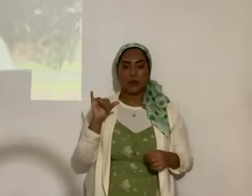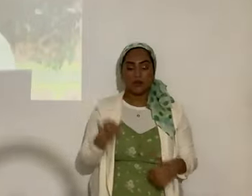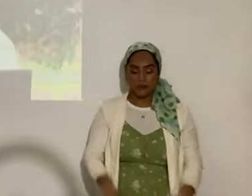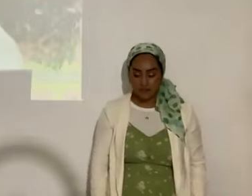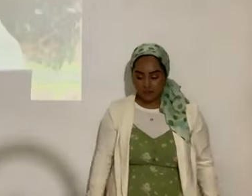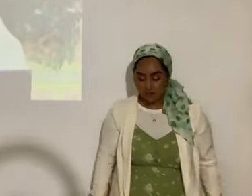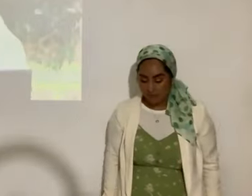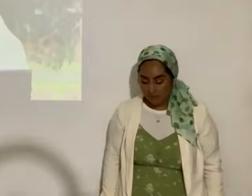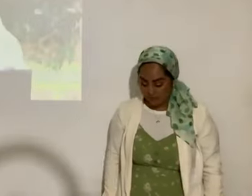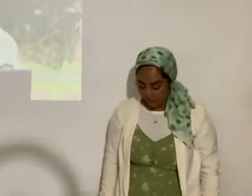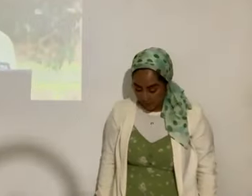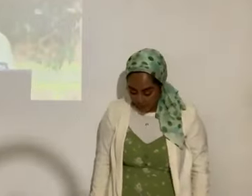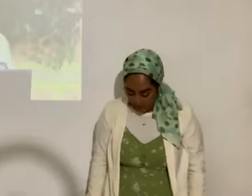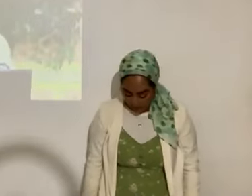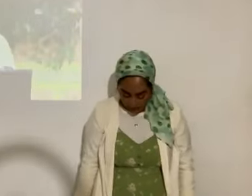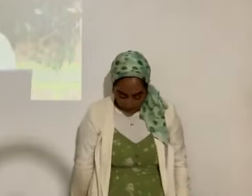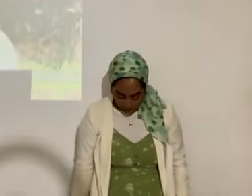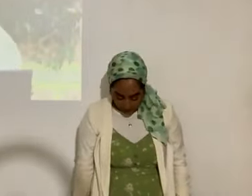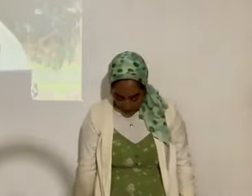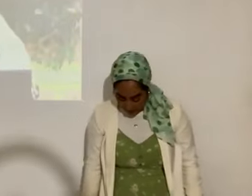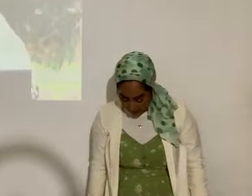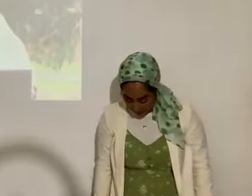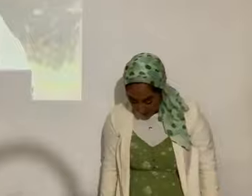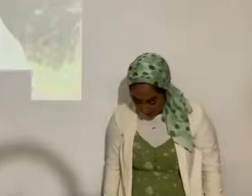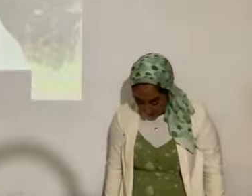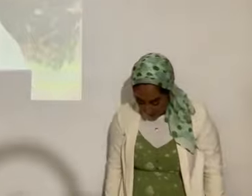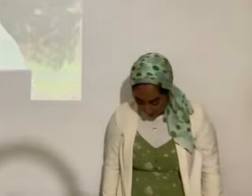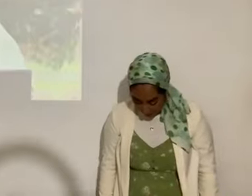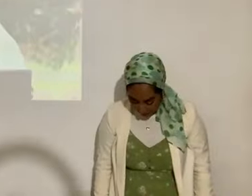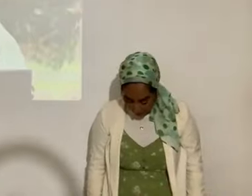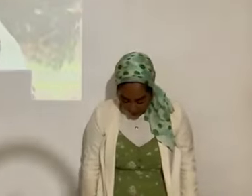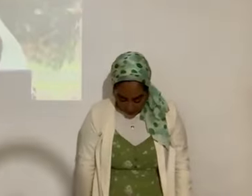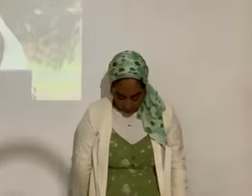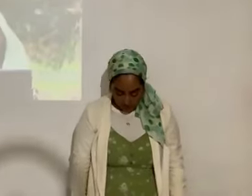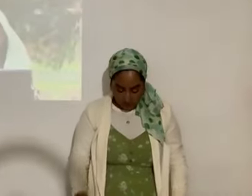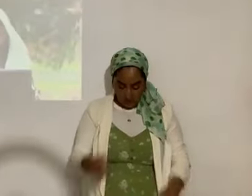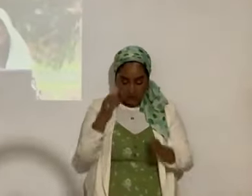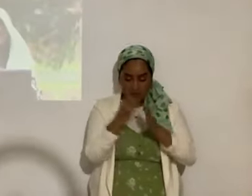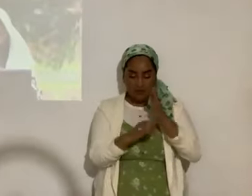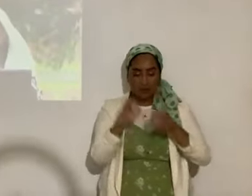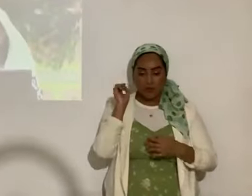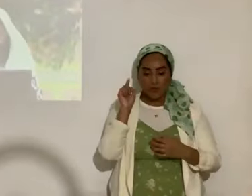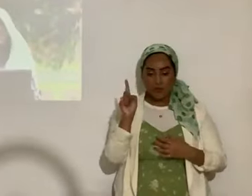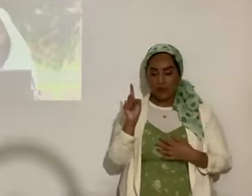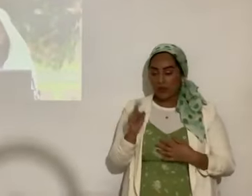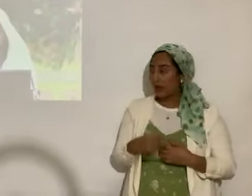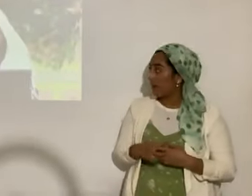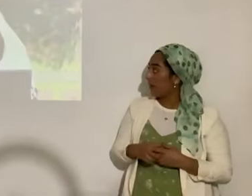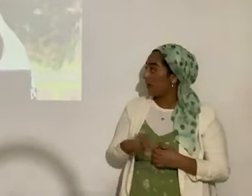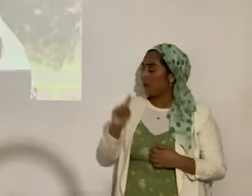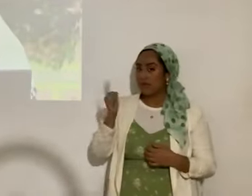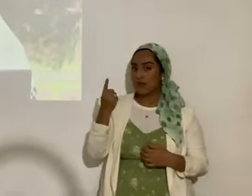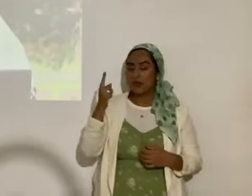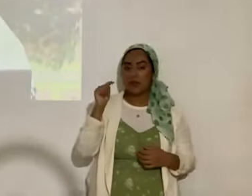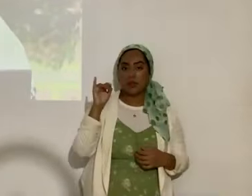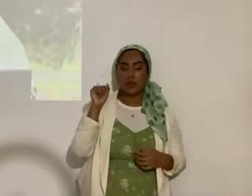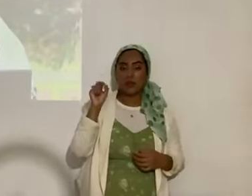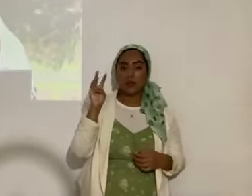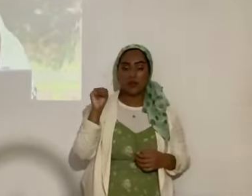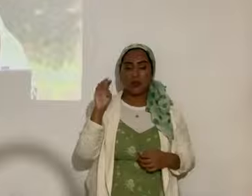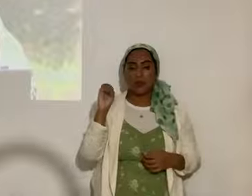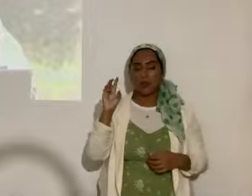primera carta de Timoteo vamos para allá todos en el capítulo 1 primera de Timoteo